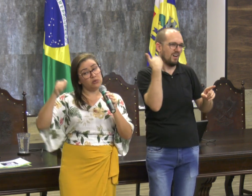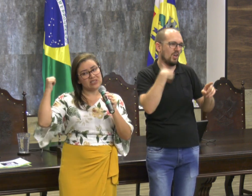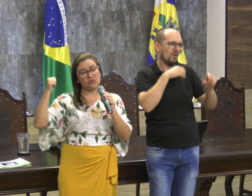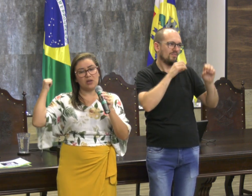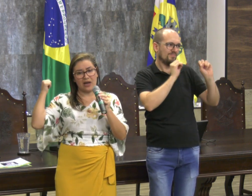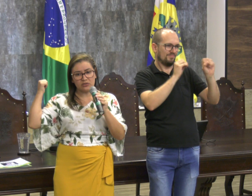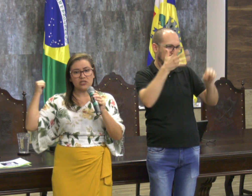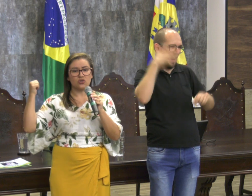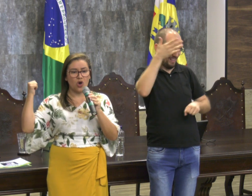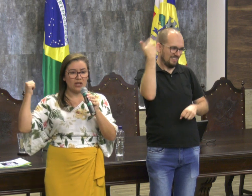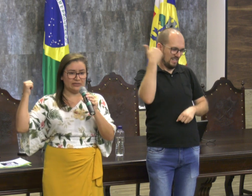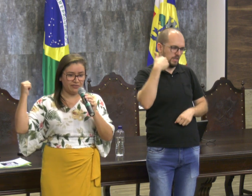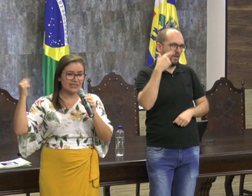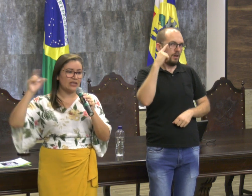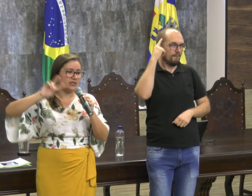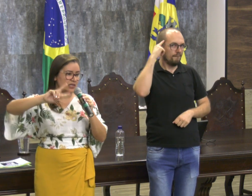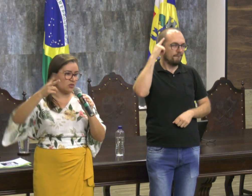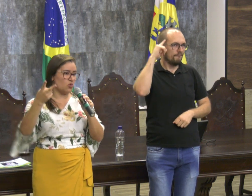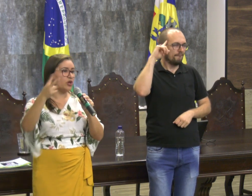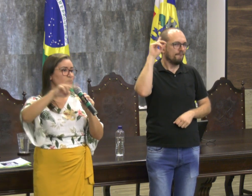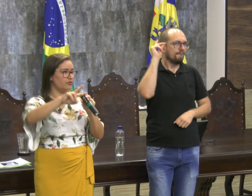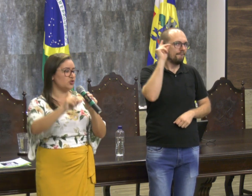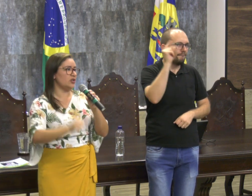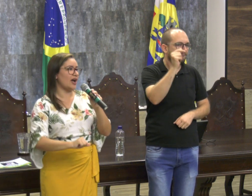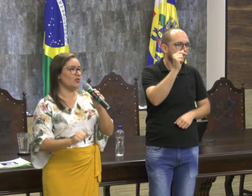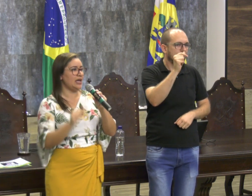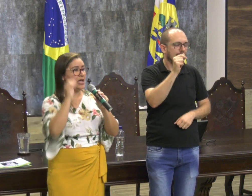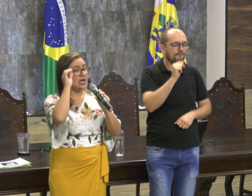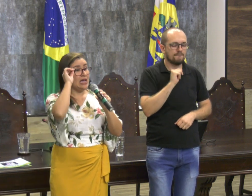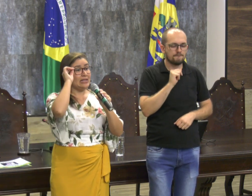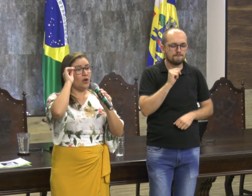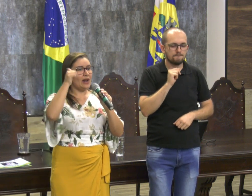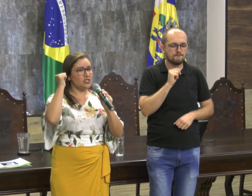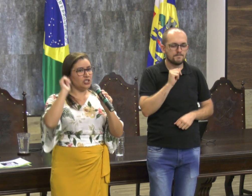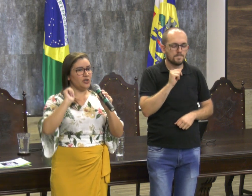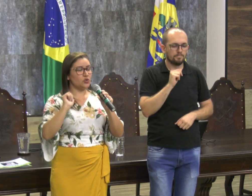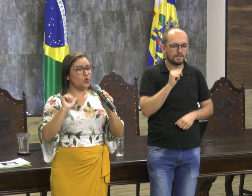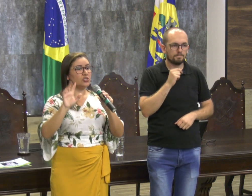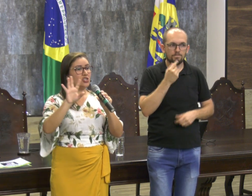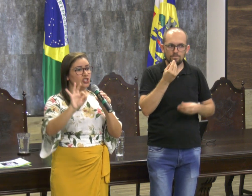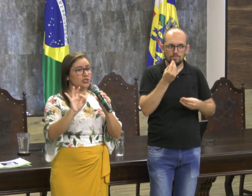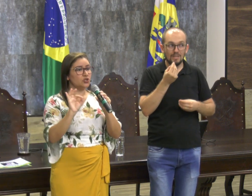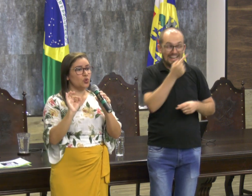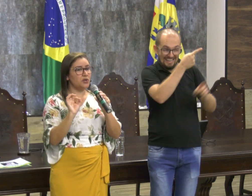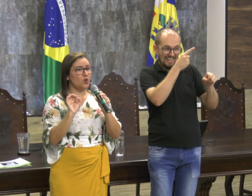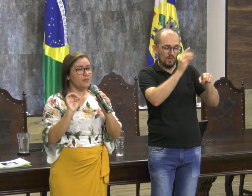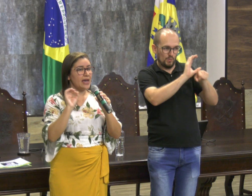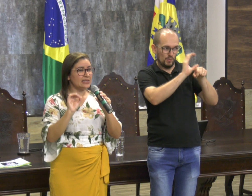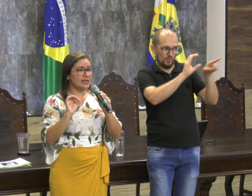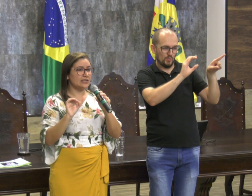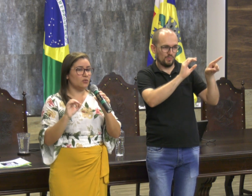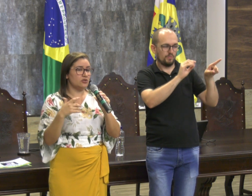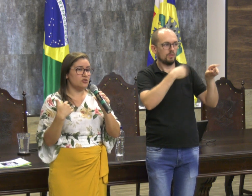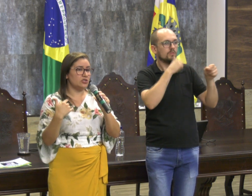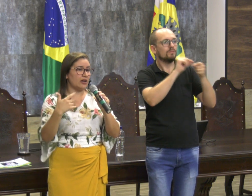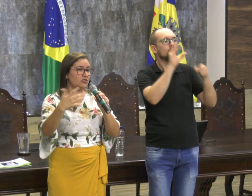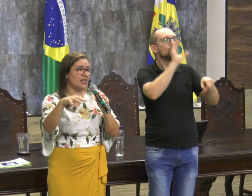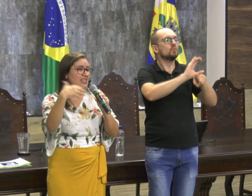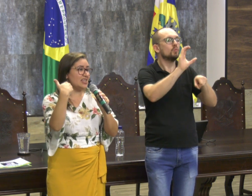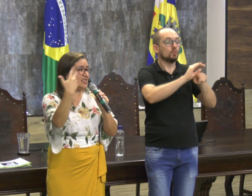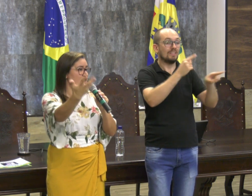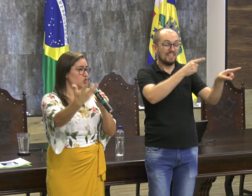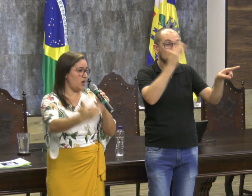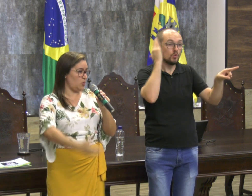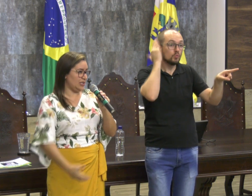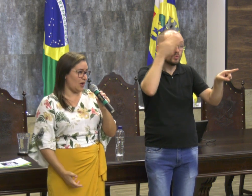para mostrar o trabalho da escola, fazendo esse currículo funcional, né? Então, lá a gente fez um curso que a gente descobriu essa questão, o surdo-cego tem